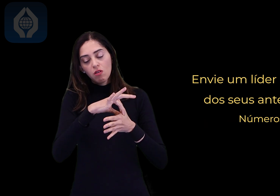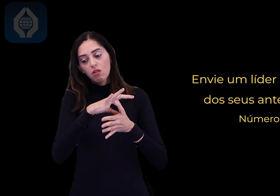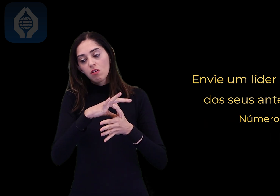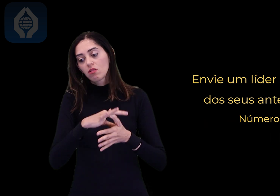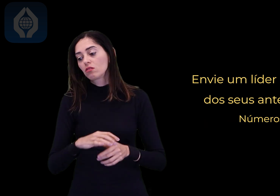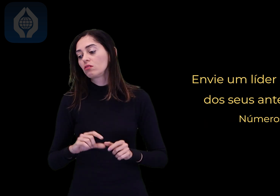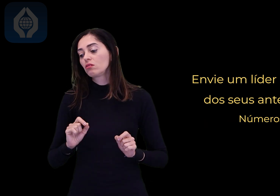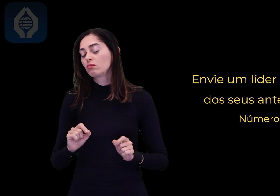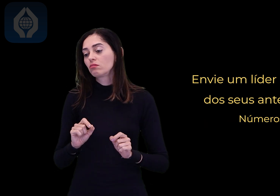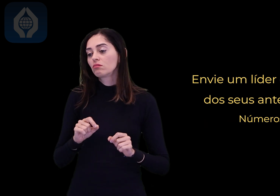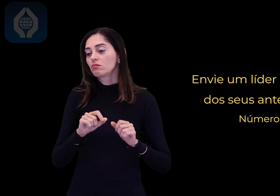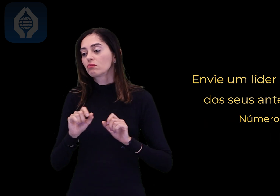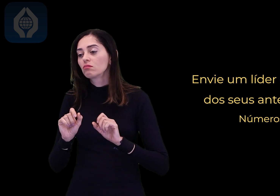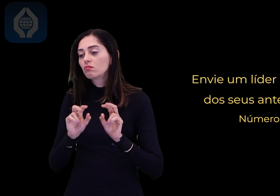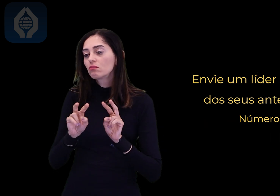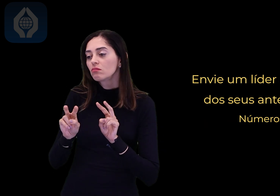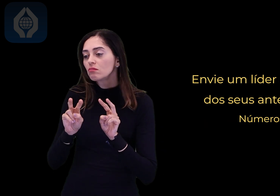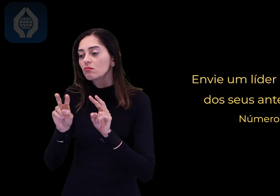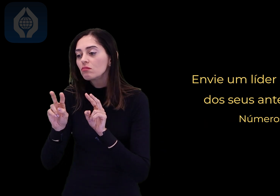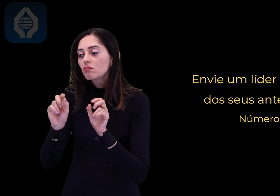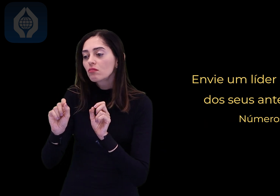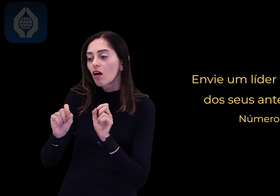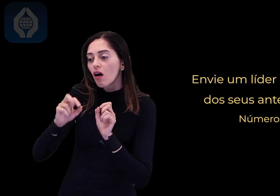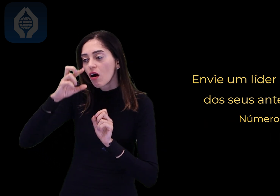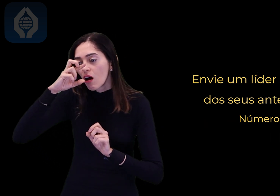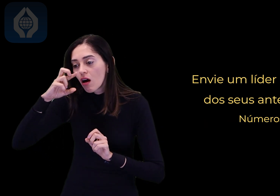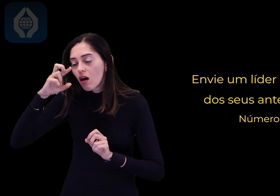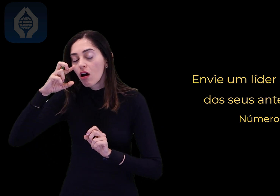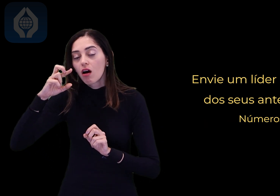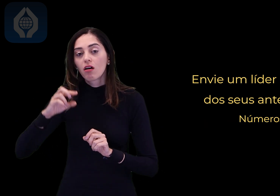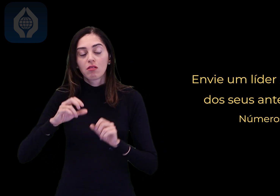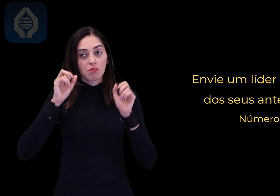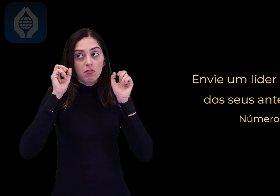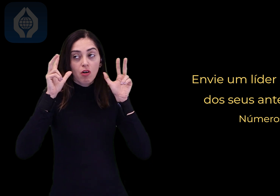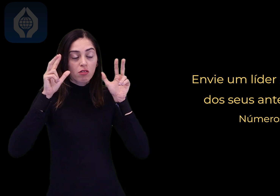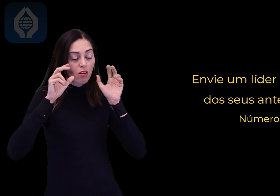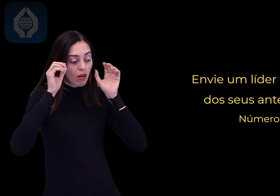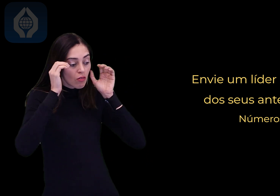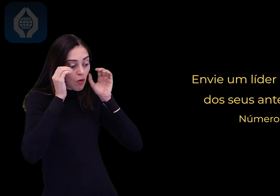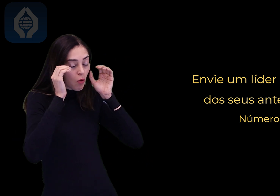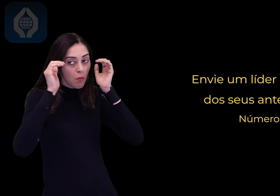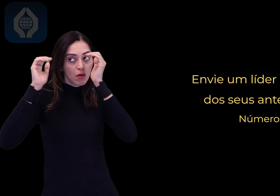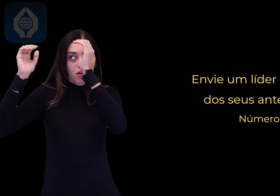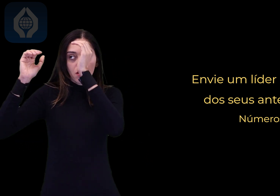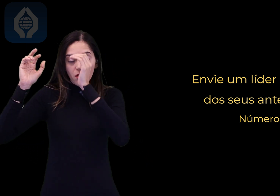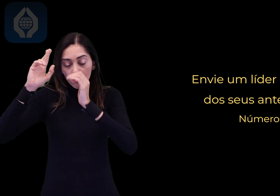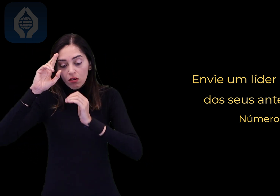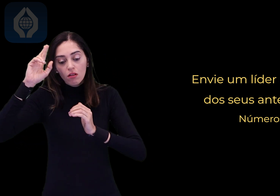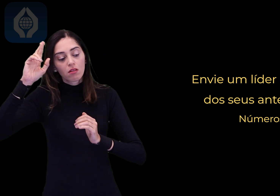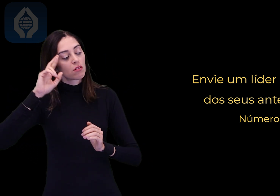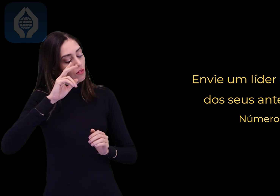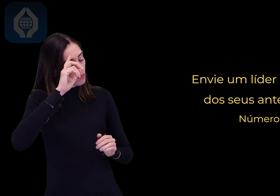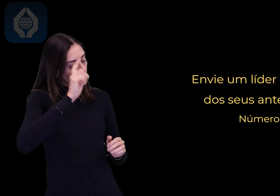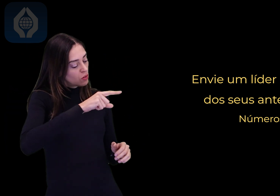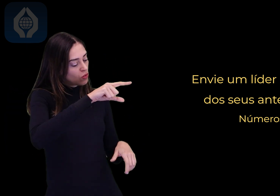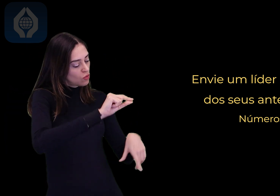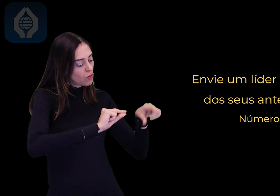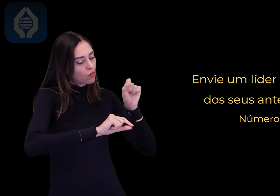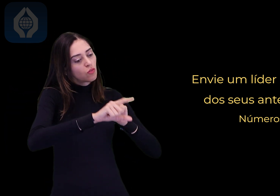Envie um líder de cada tribo dos seus antepassados. Moisés obedeceu ao Senhor e enviou